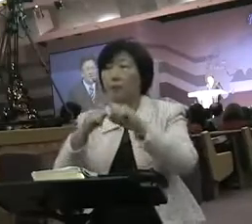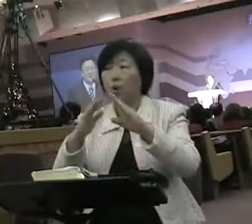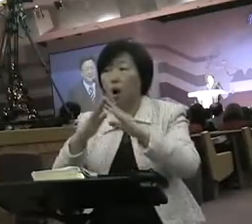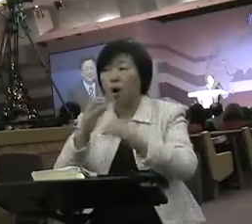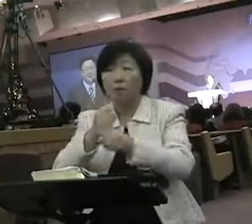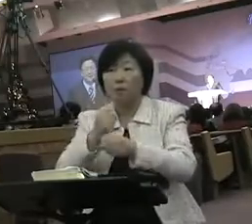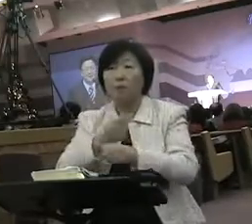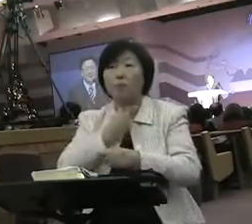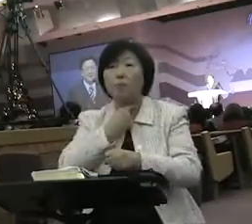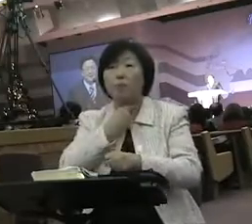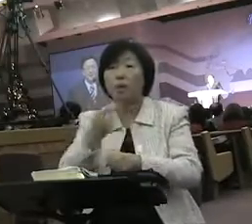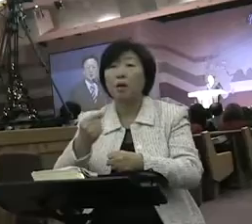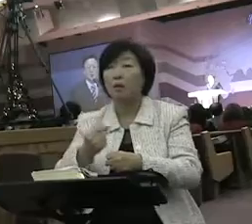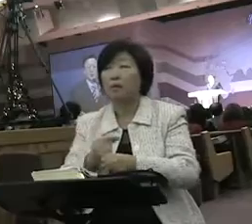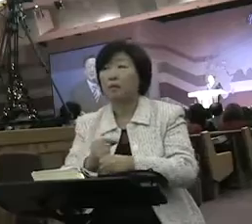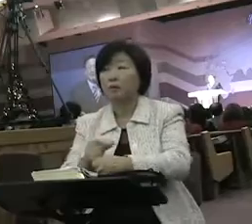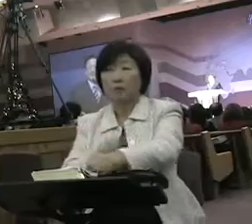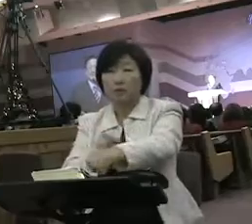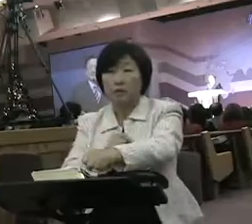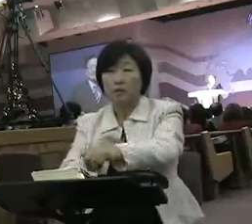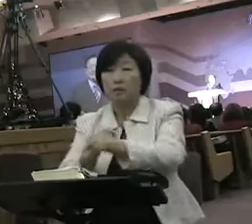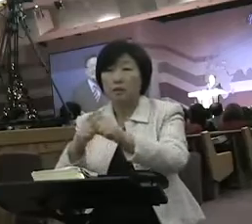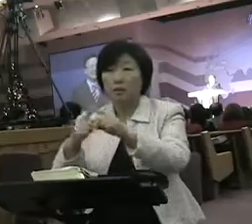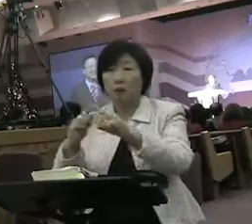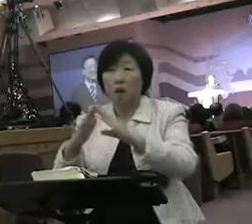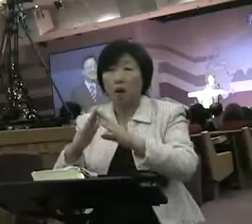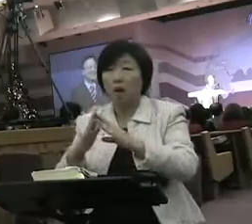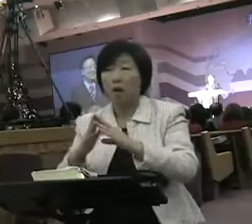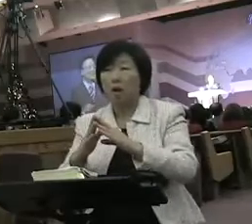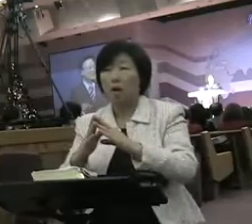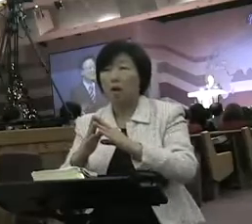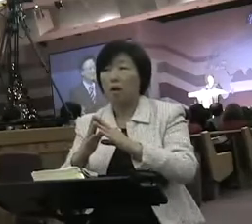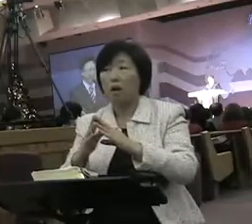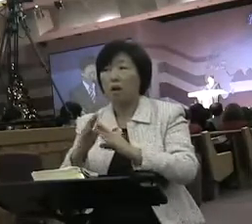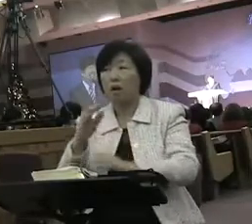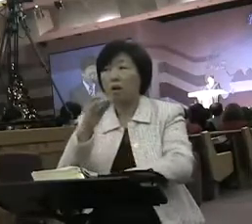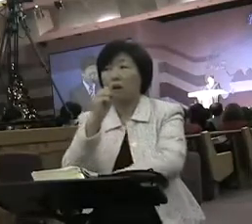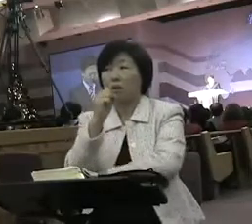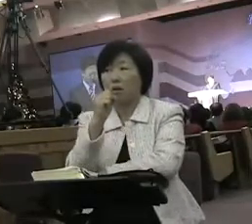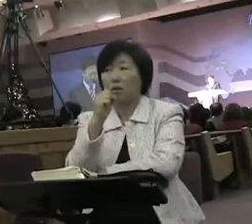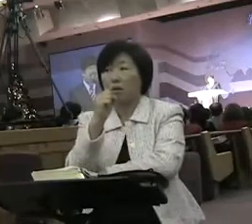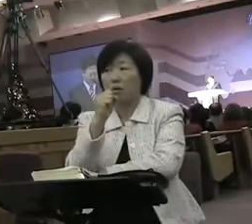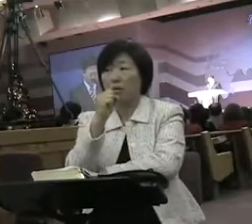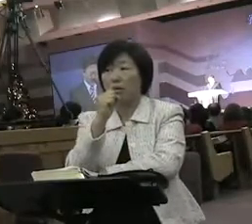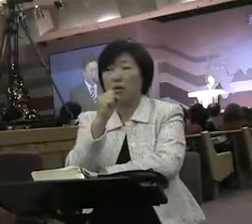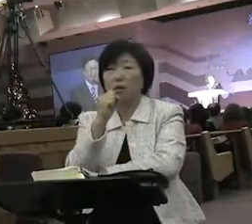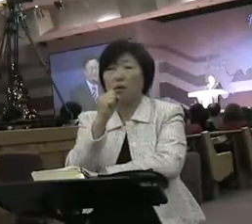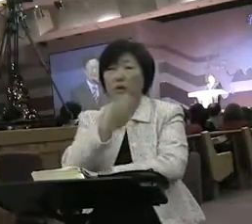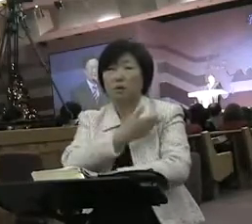싶습니다. 특별히 저희 교회 근본을 이루는 제자훈련 사역은